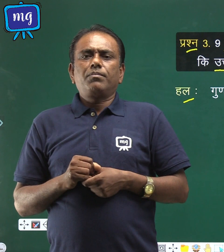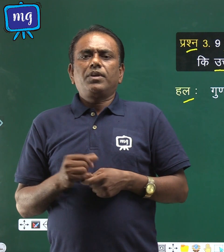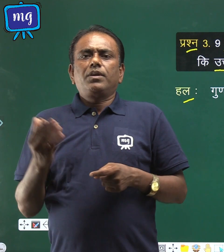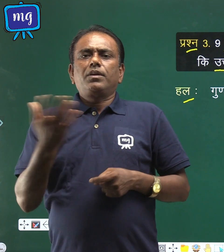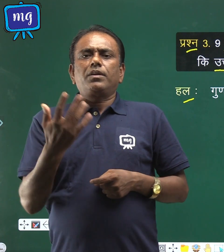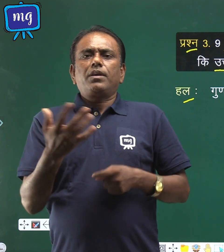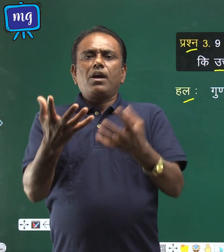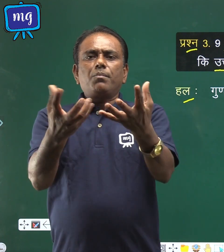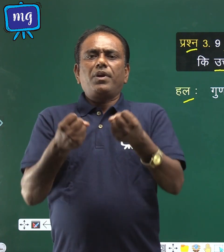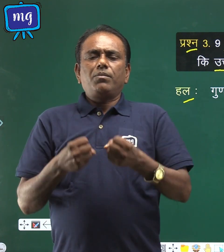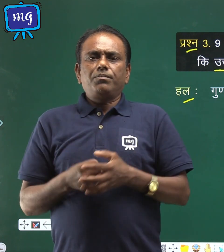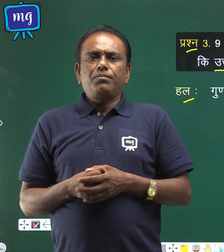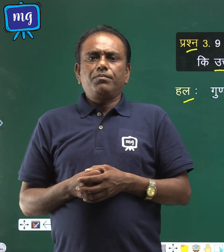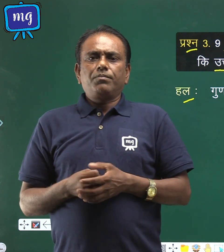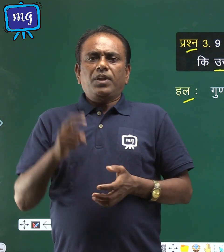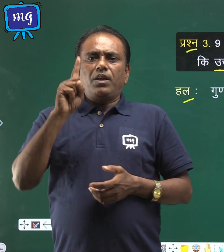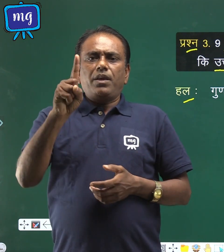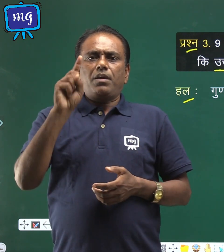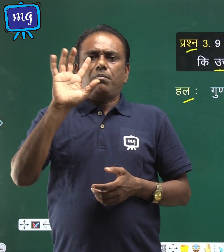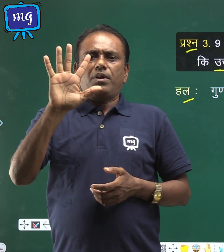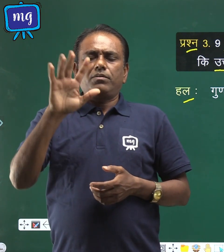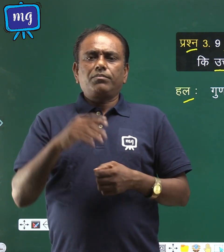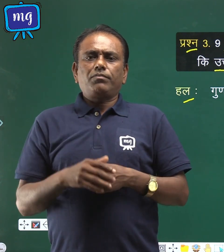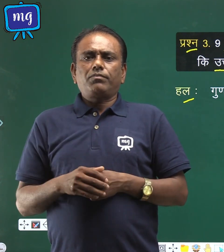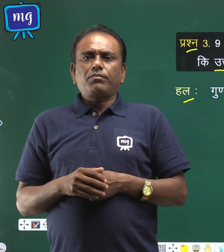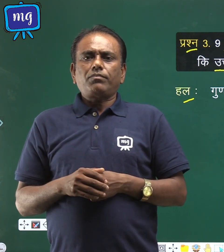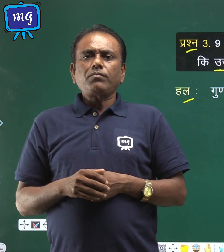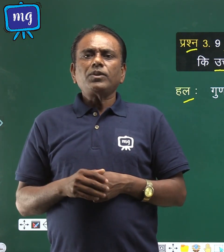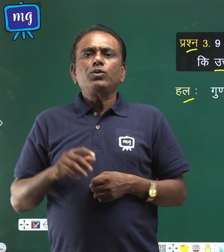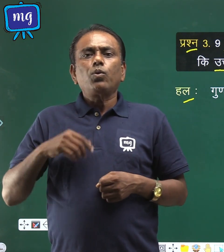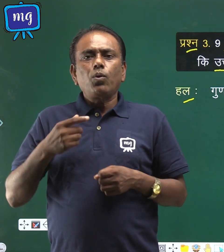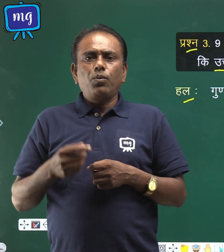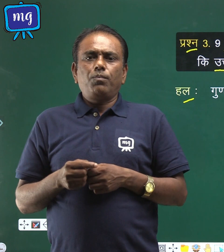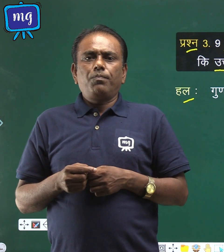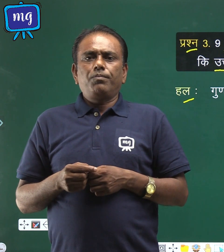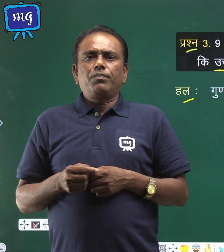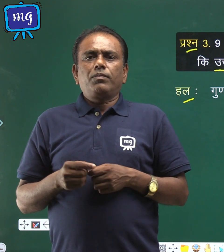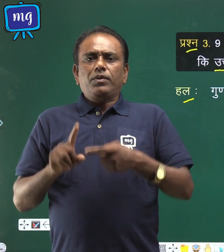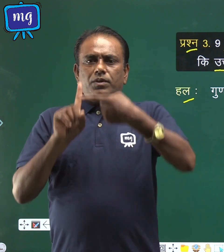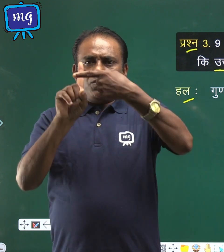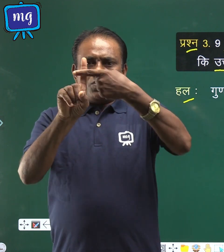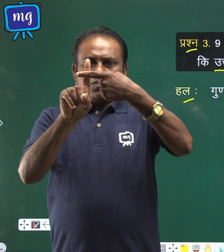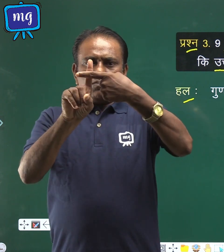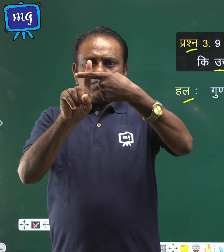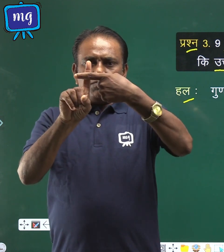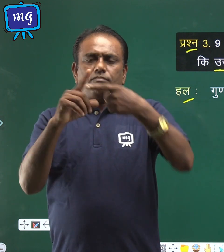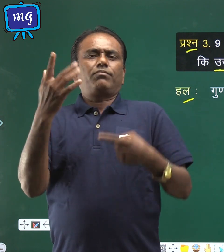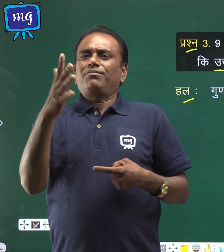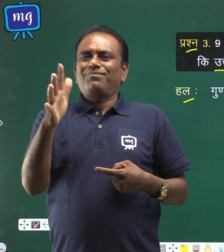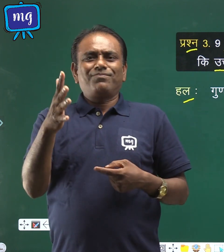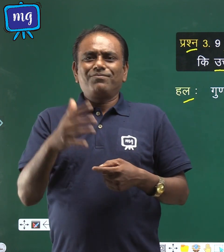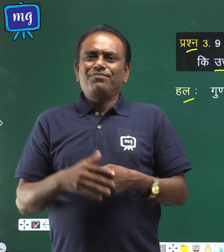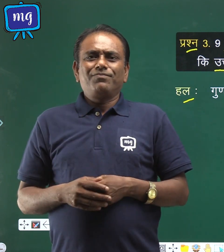क्या मिला? 15। तो जोड़ नहीं